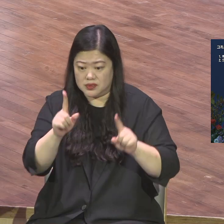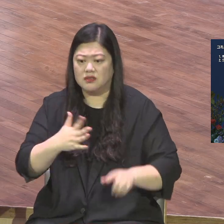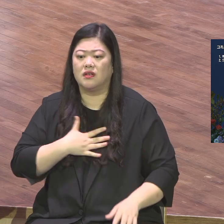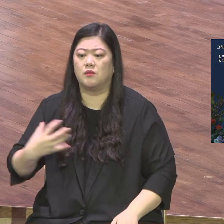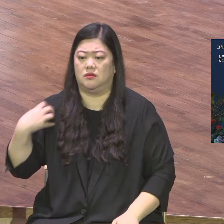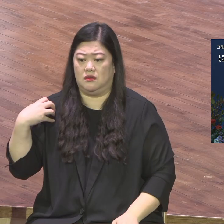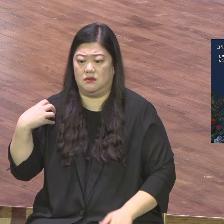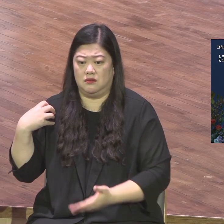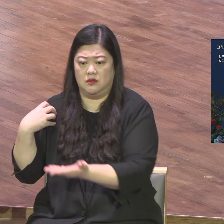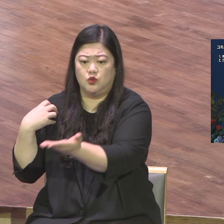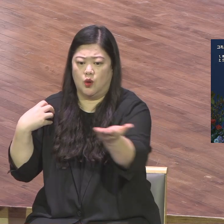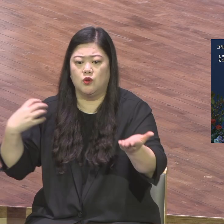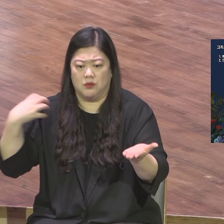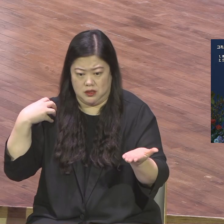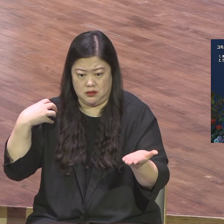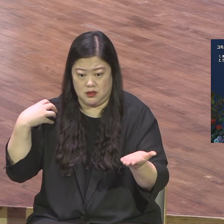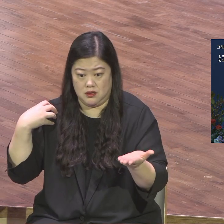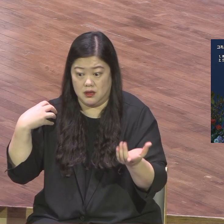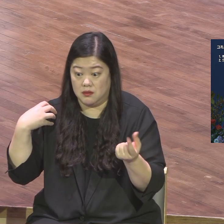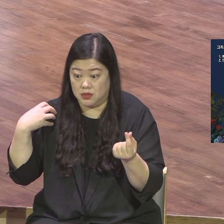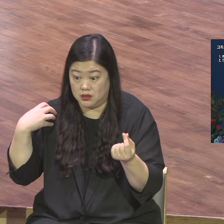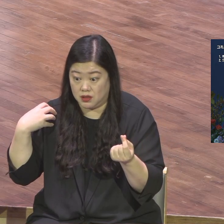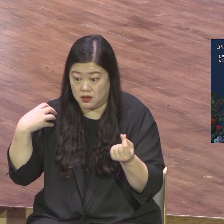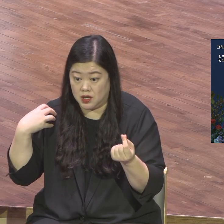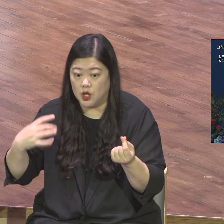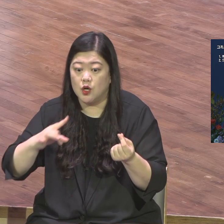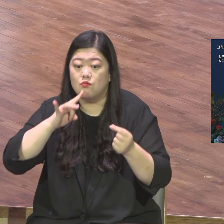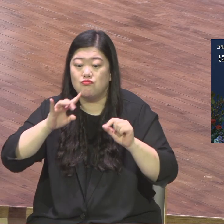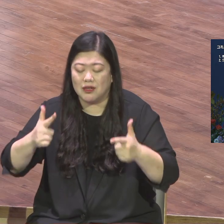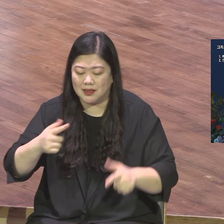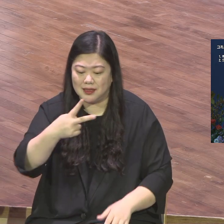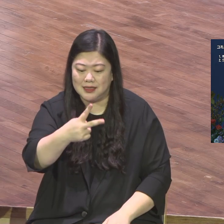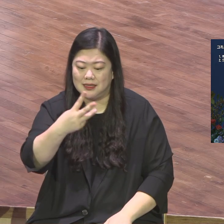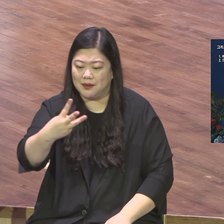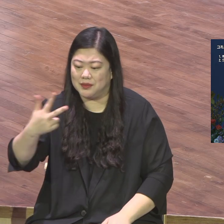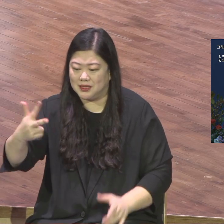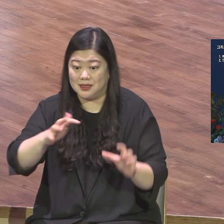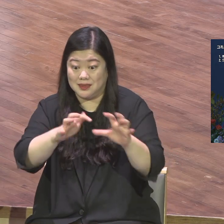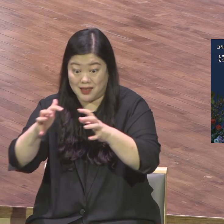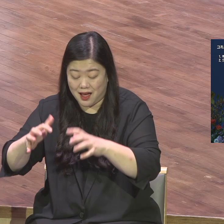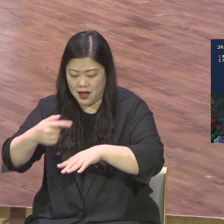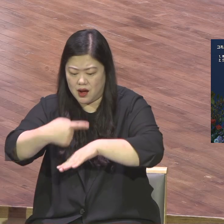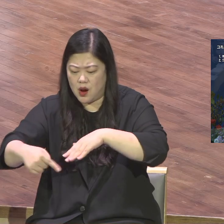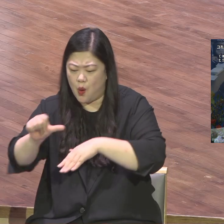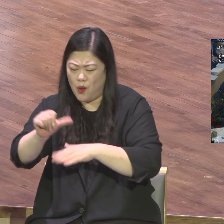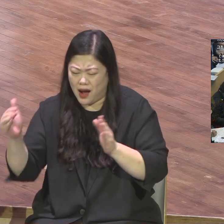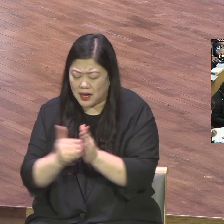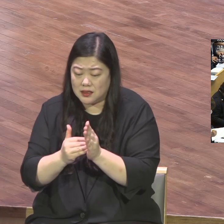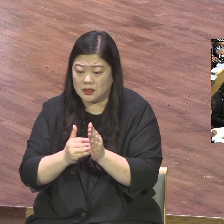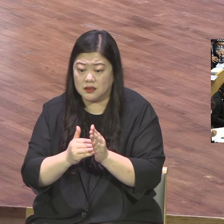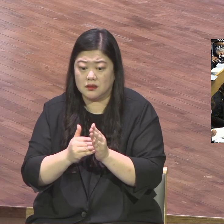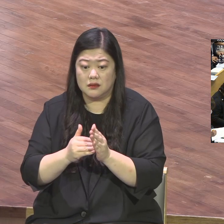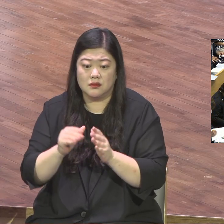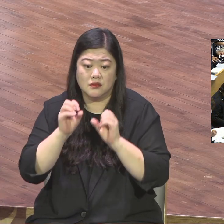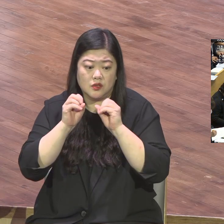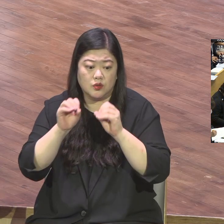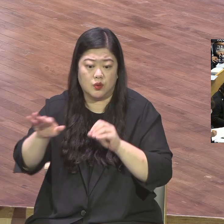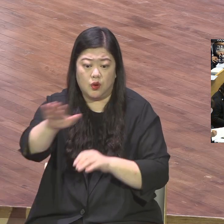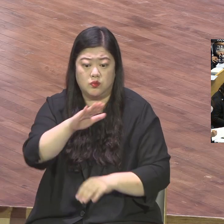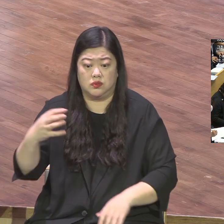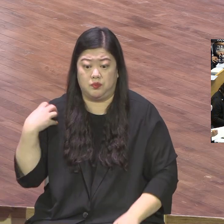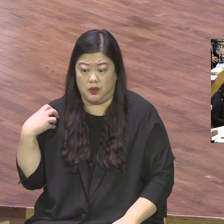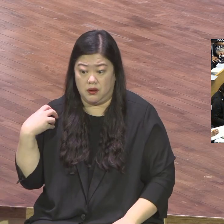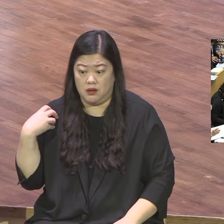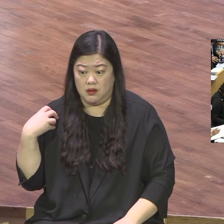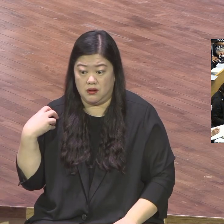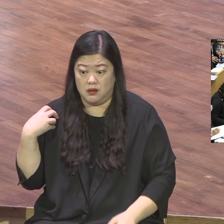그 정도 아니잖아요. 2, 3천 나라 5천 정도 살릴 수 있는 주역으로 하나님이 안테나로 플랫폼으로 쓰실 것이다. 여러분